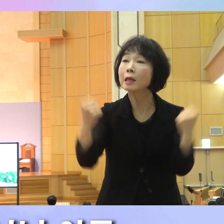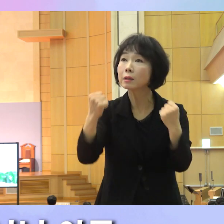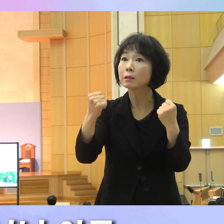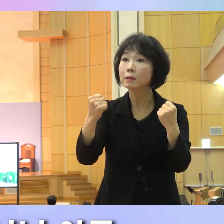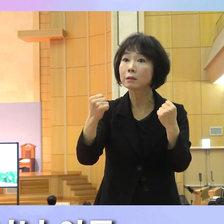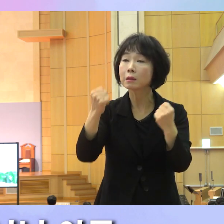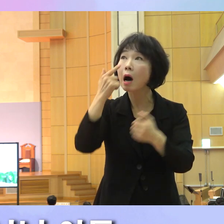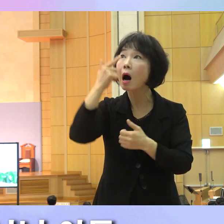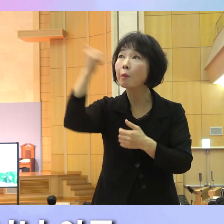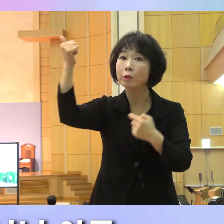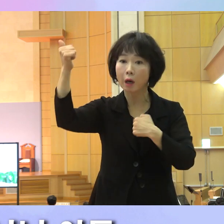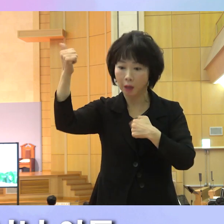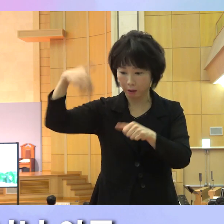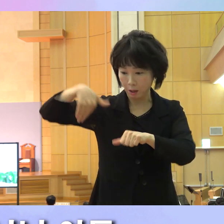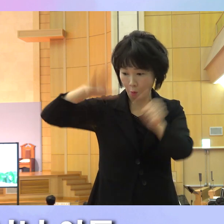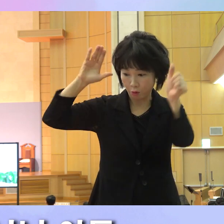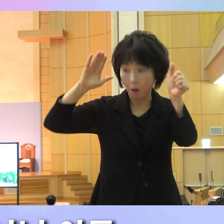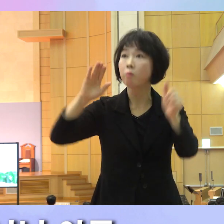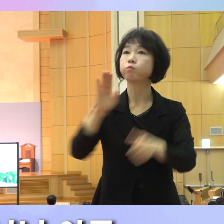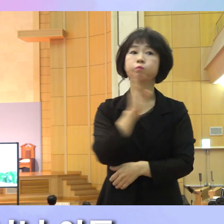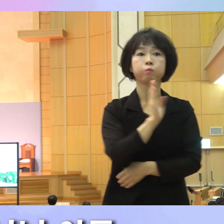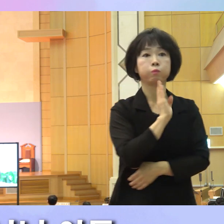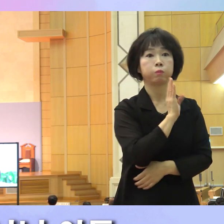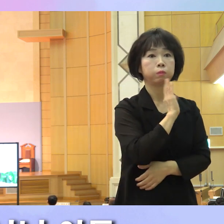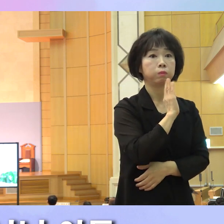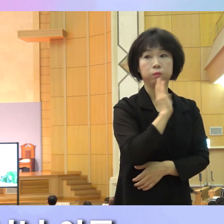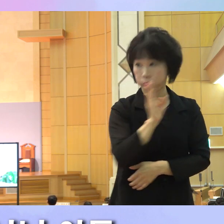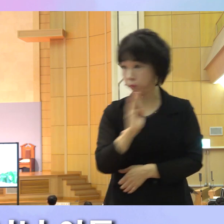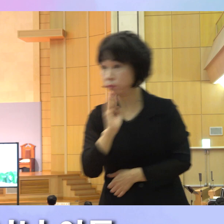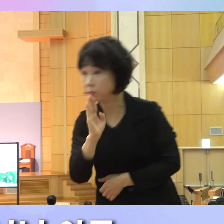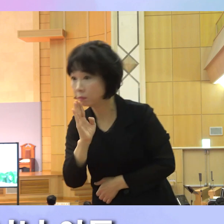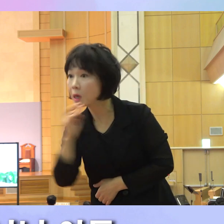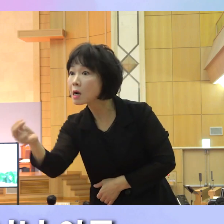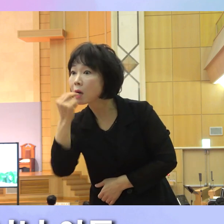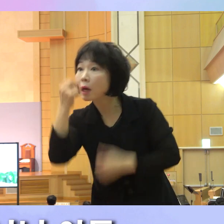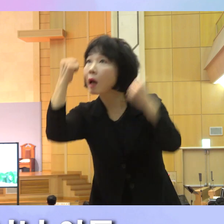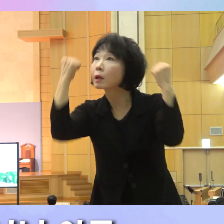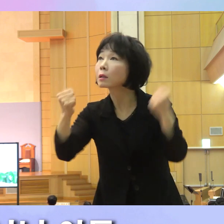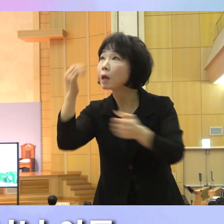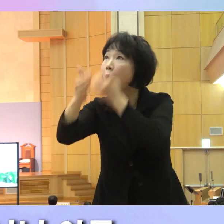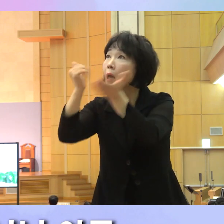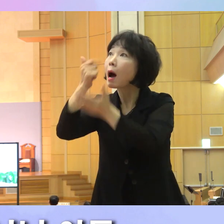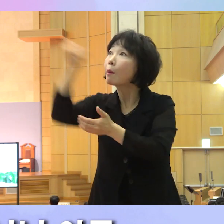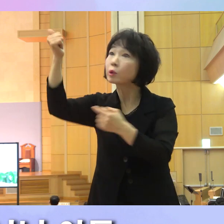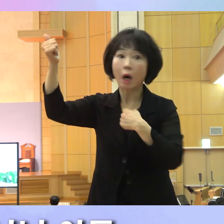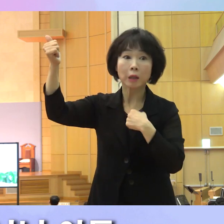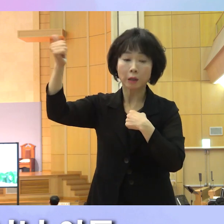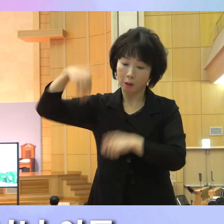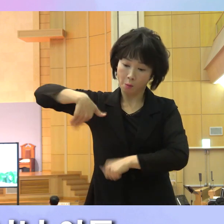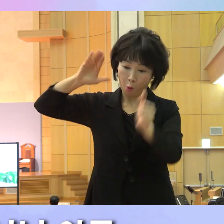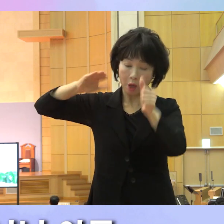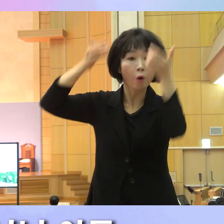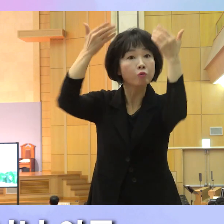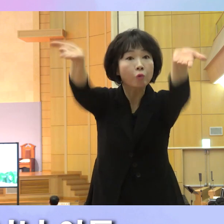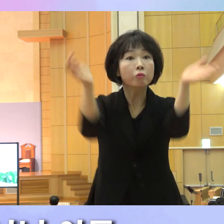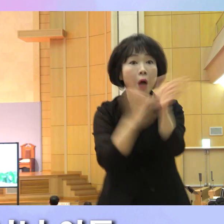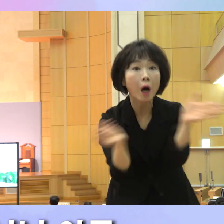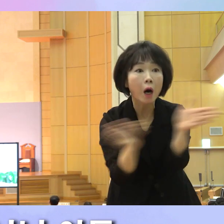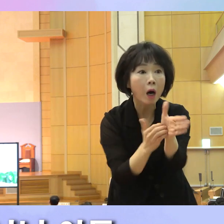예수님이 하신 말씀입니다. 살아계신 하나님이 나를 보내셨다.